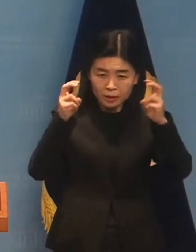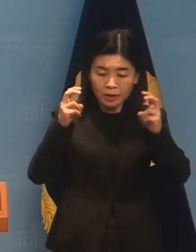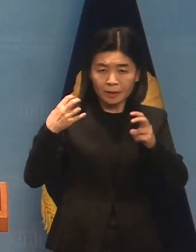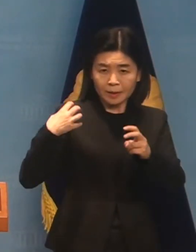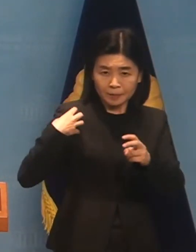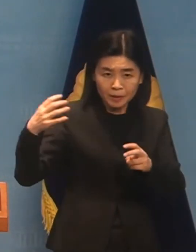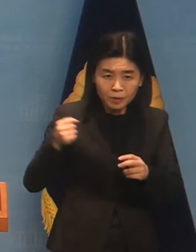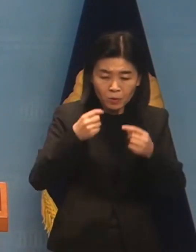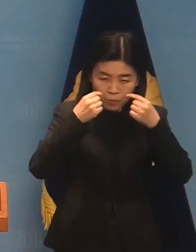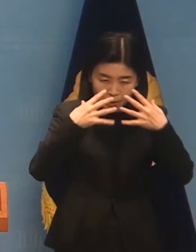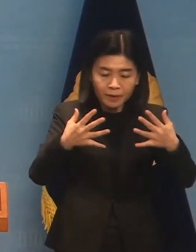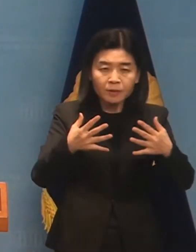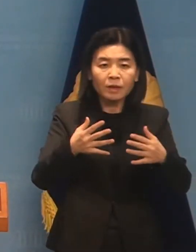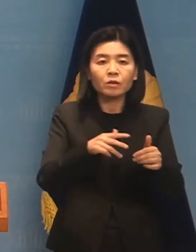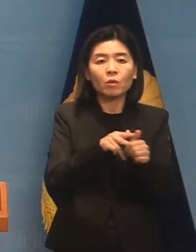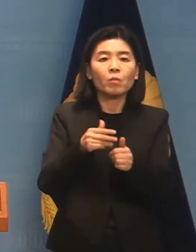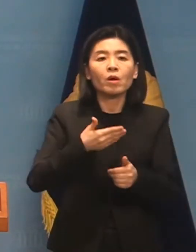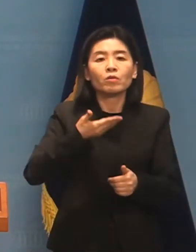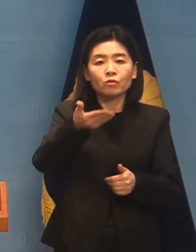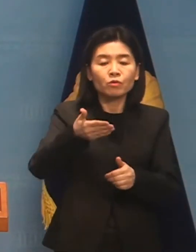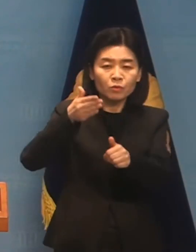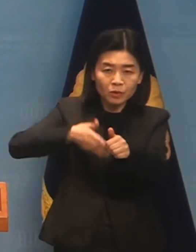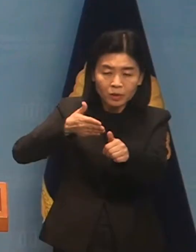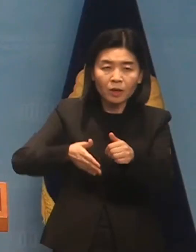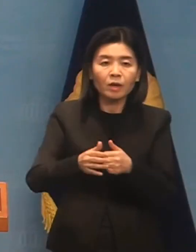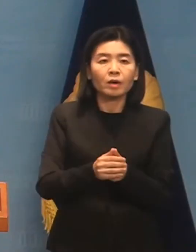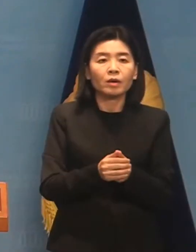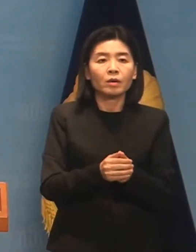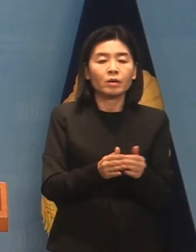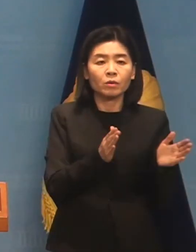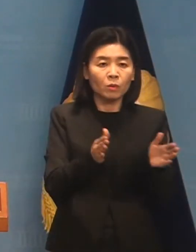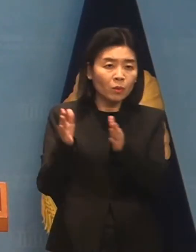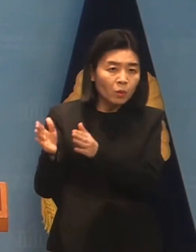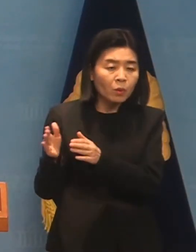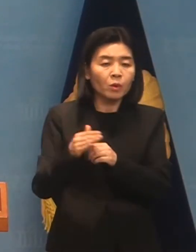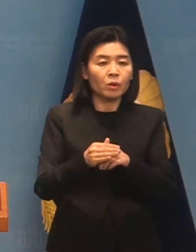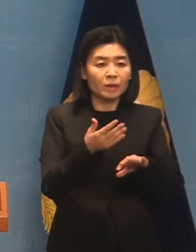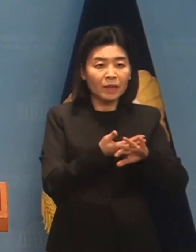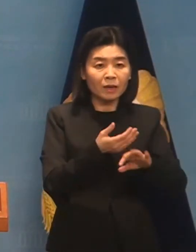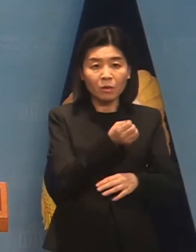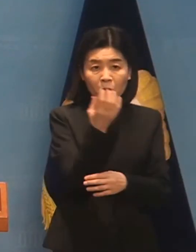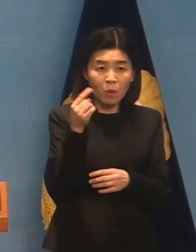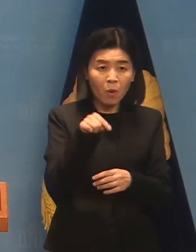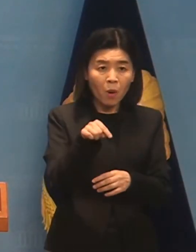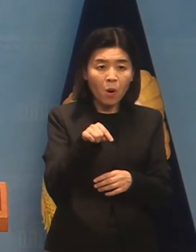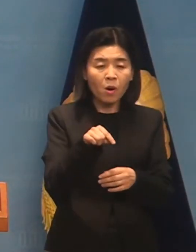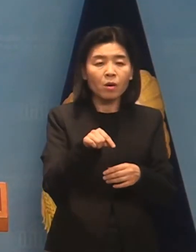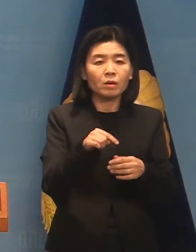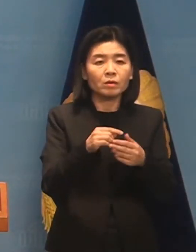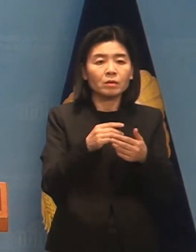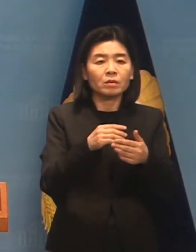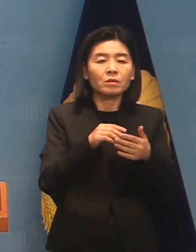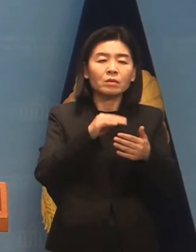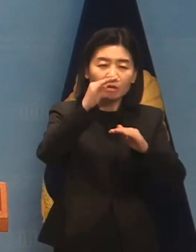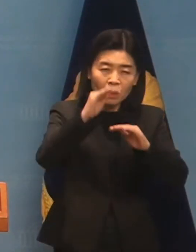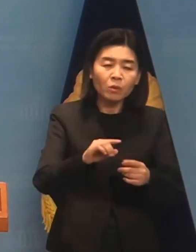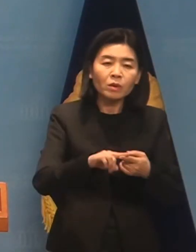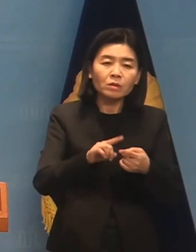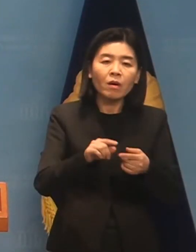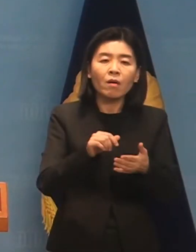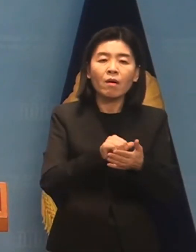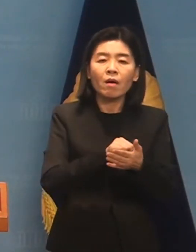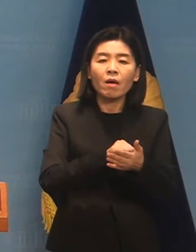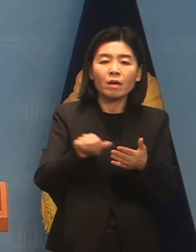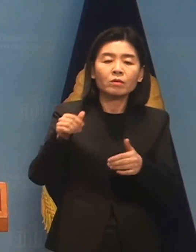것을 다시 한번 당부드립니다. 비제한국 여론조사 부적절 해석 보도에 대한 기사 삭제 조치 등 언론 대응